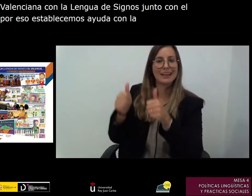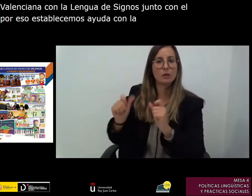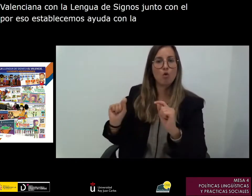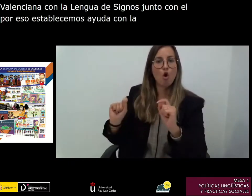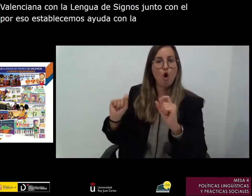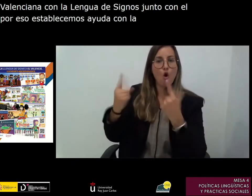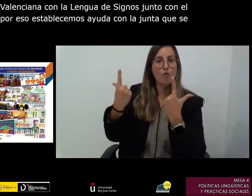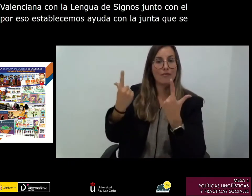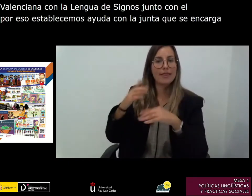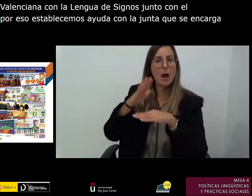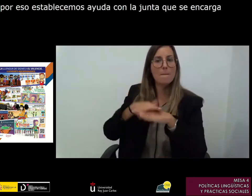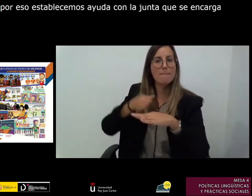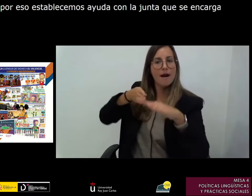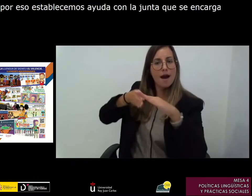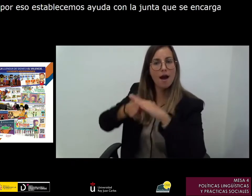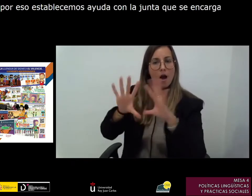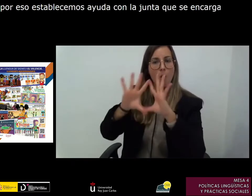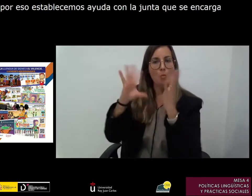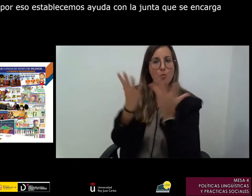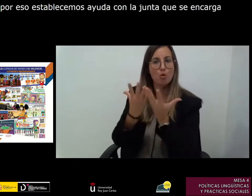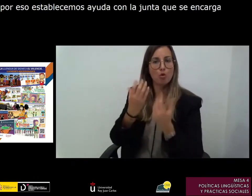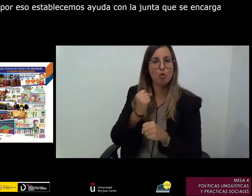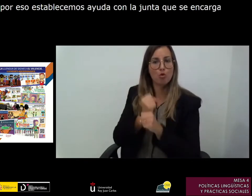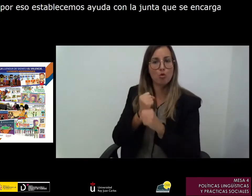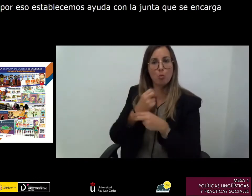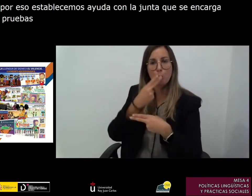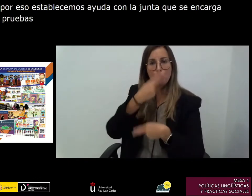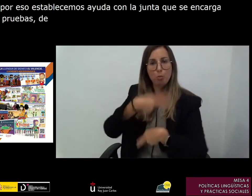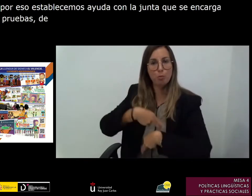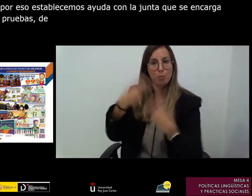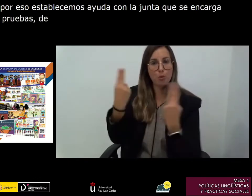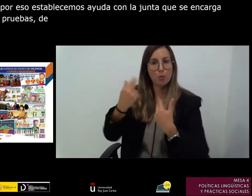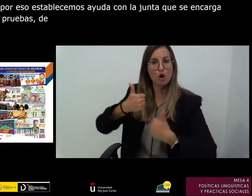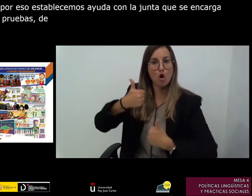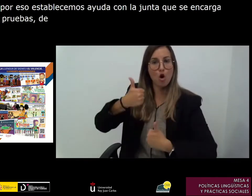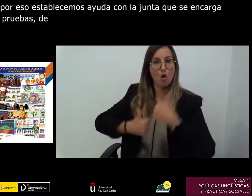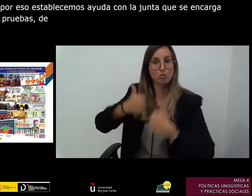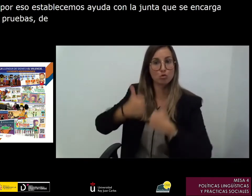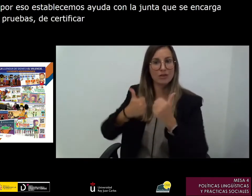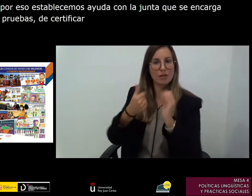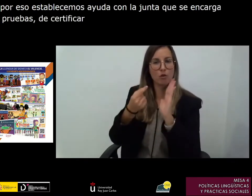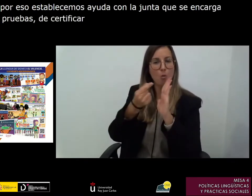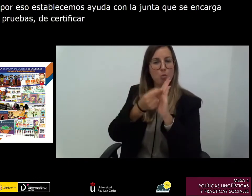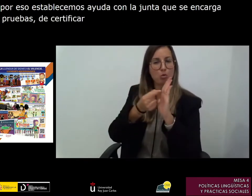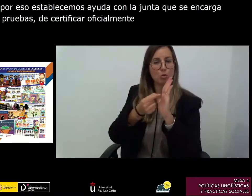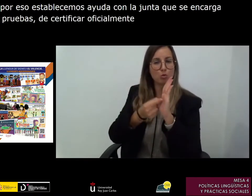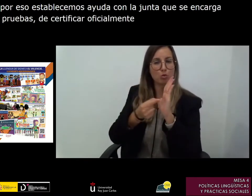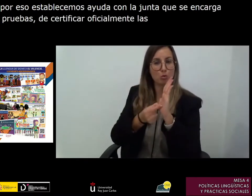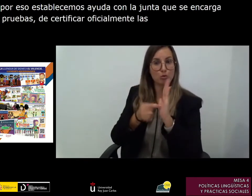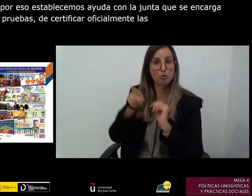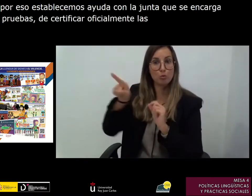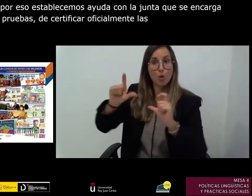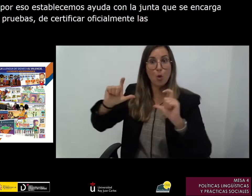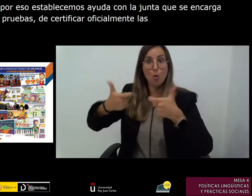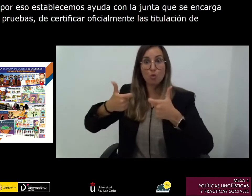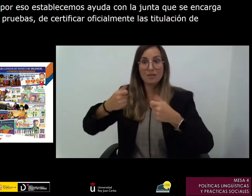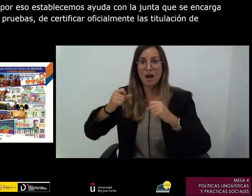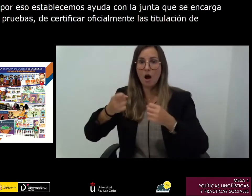las pruebas, de certificar oficialmente las titulaciones de los diferentes niveles MER de